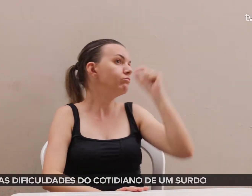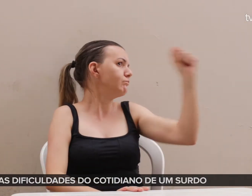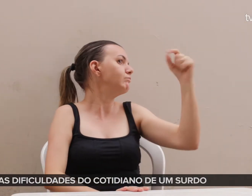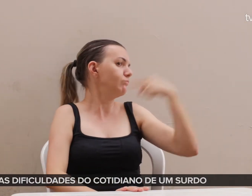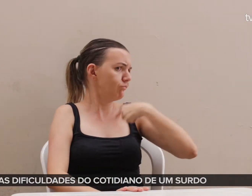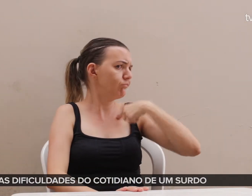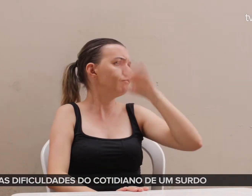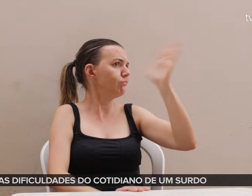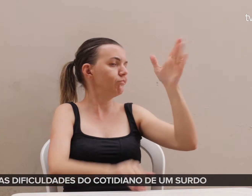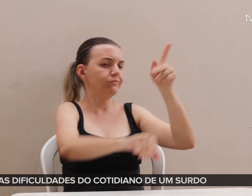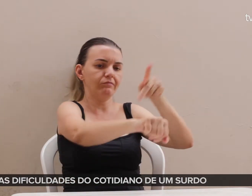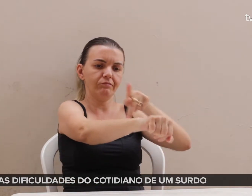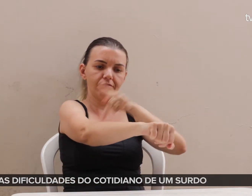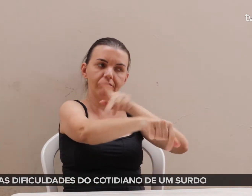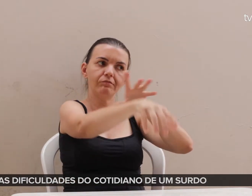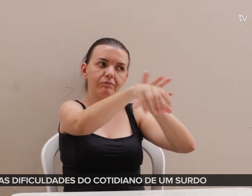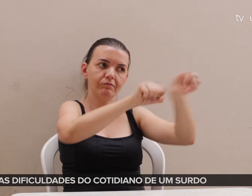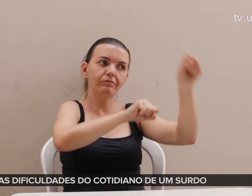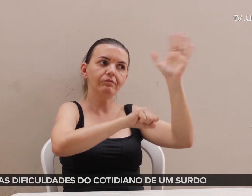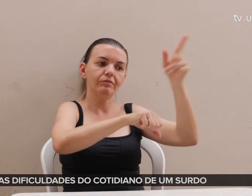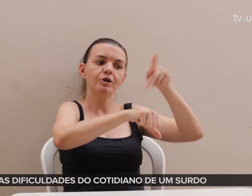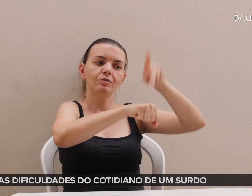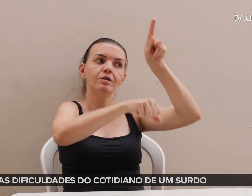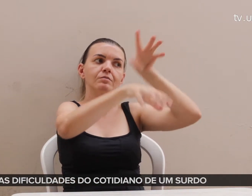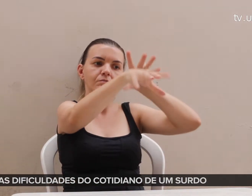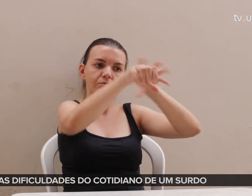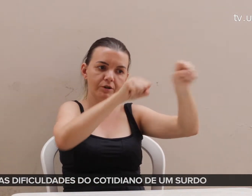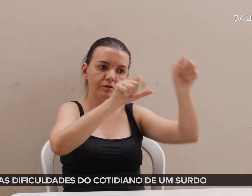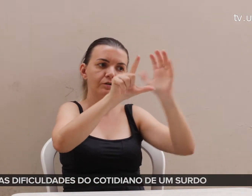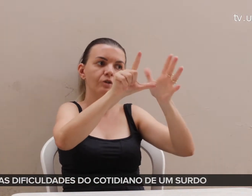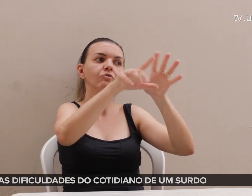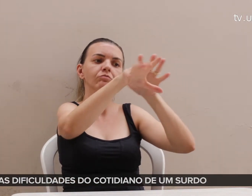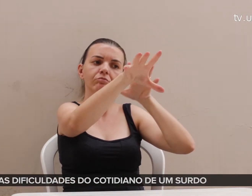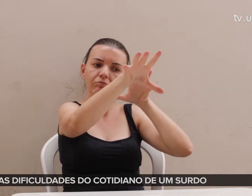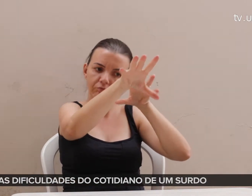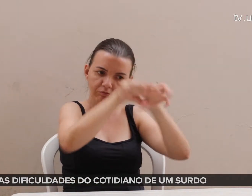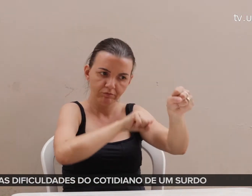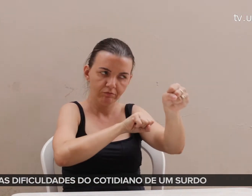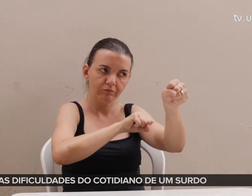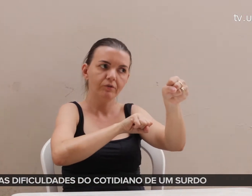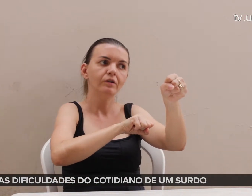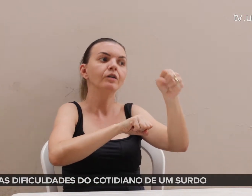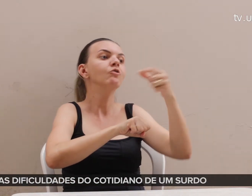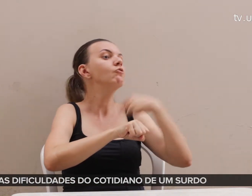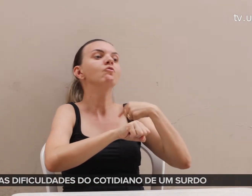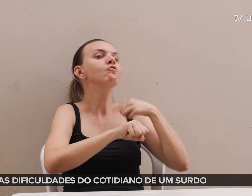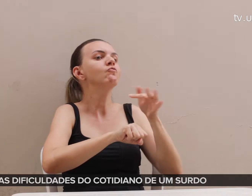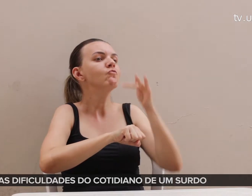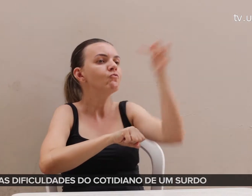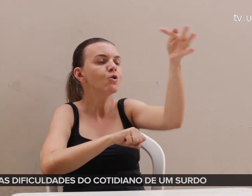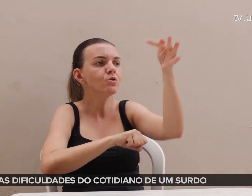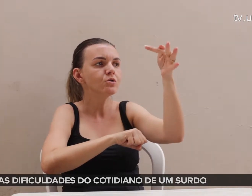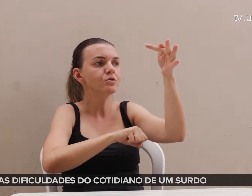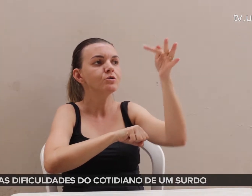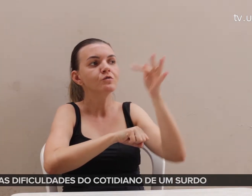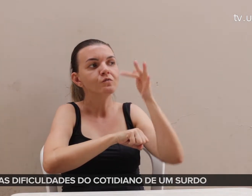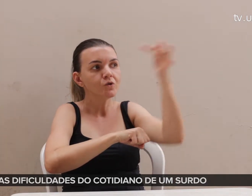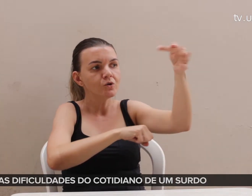O surdo ele é um ser de direitos, sou formada em pedagogia, tenho pós em letras libras, tenho pós